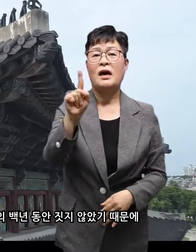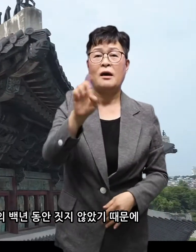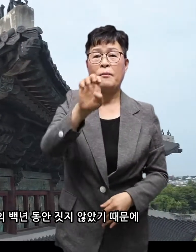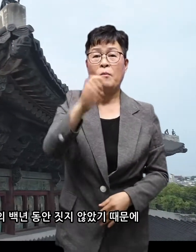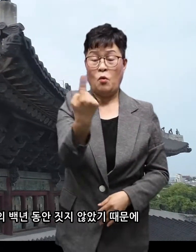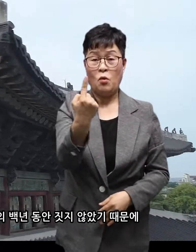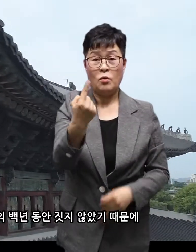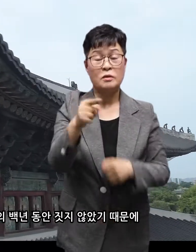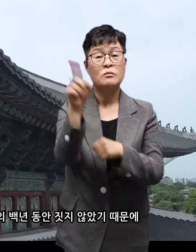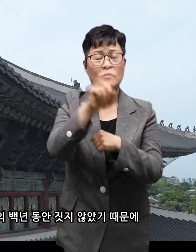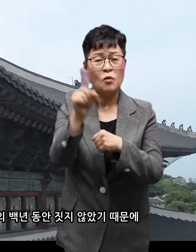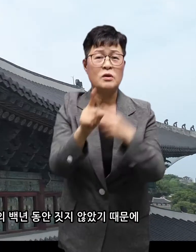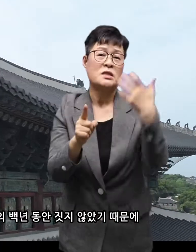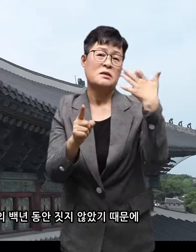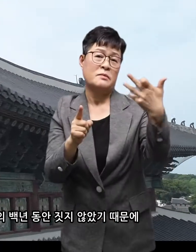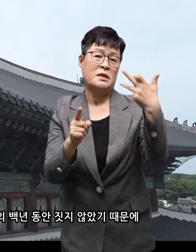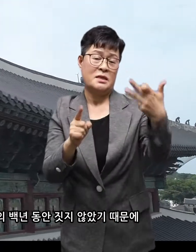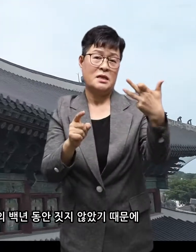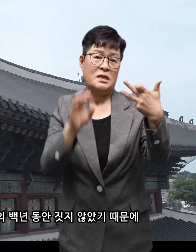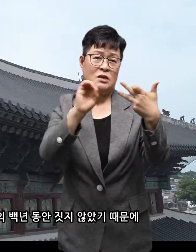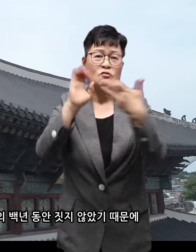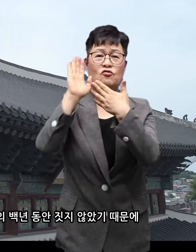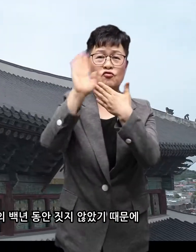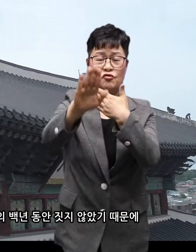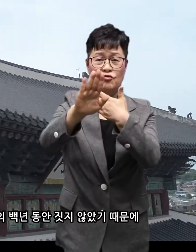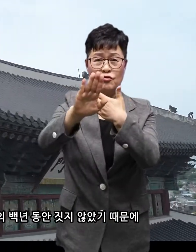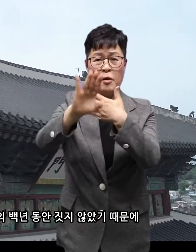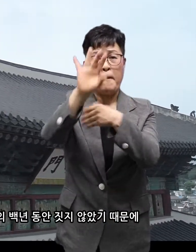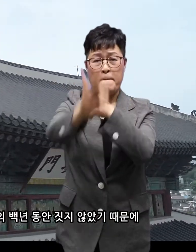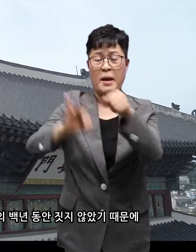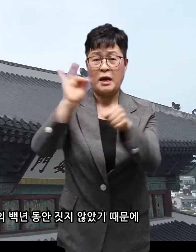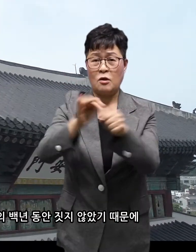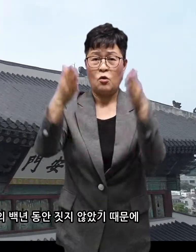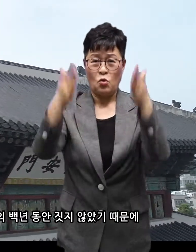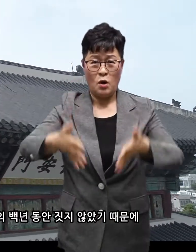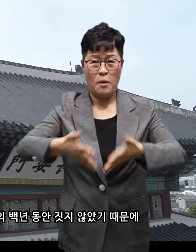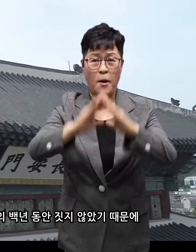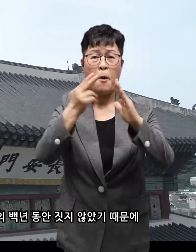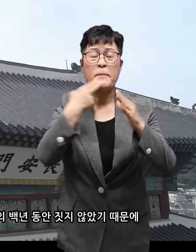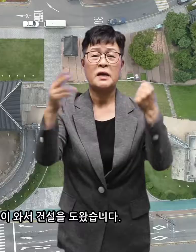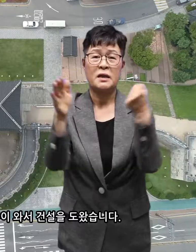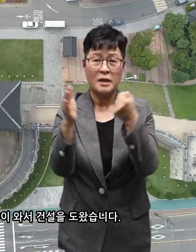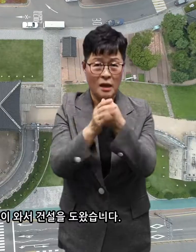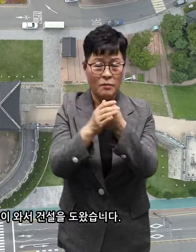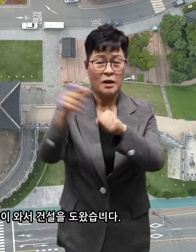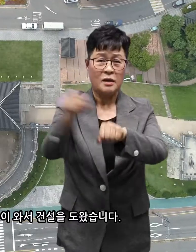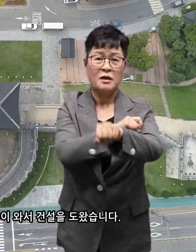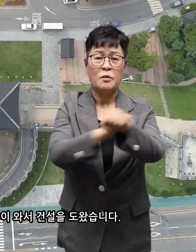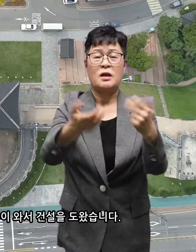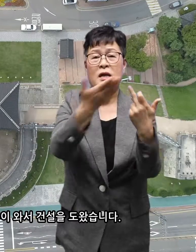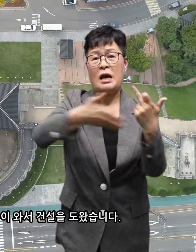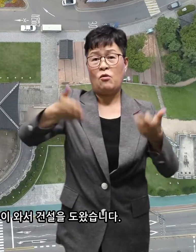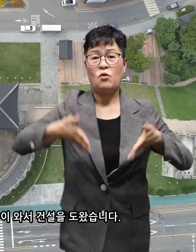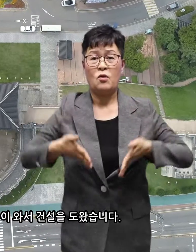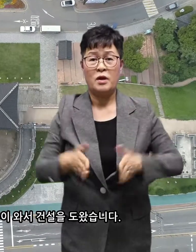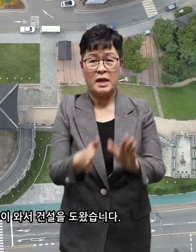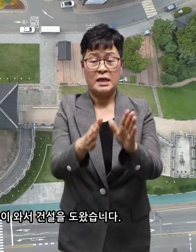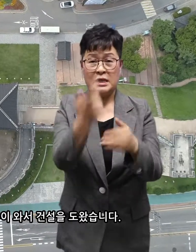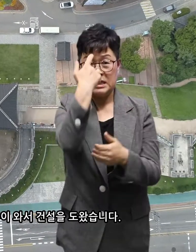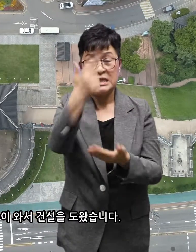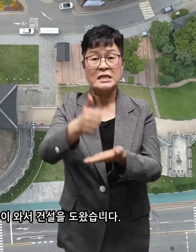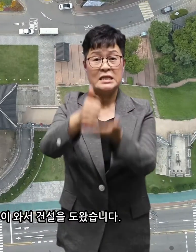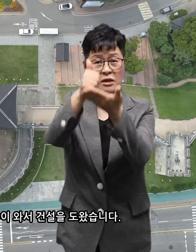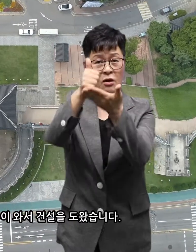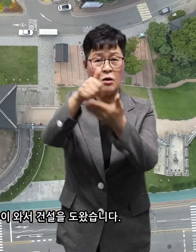건물은 18세기 이후 궁궐에서도 거의 100년 동안 짓지 않았기 때문에 특별히 강원도 출신의